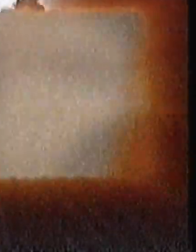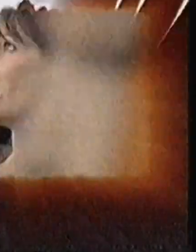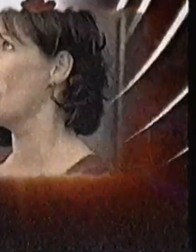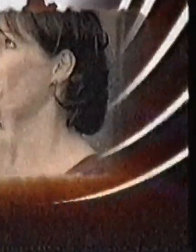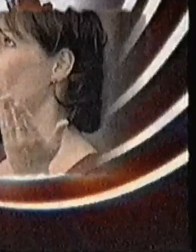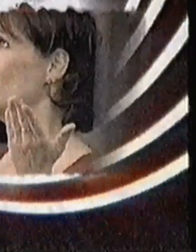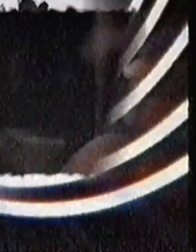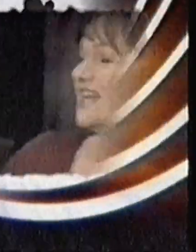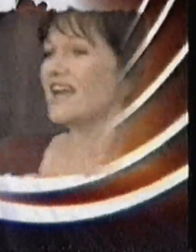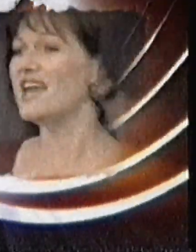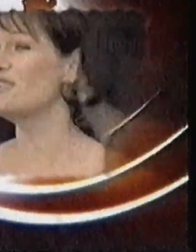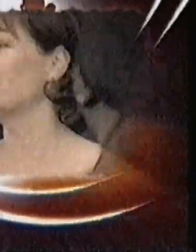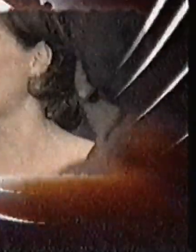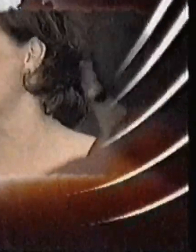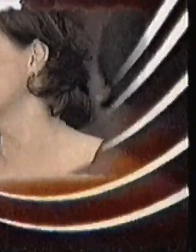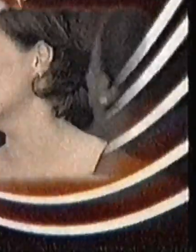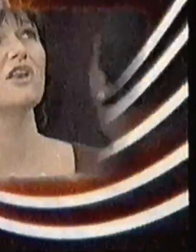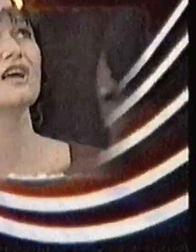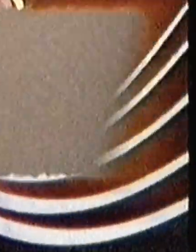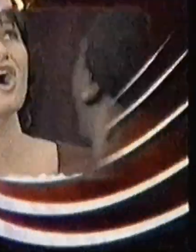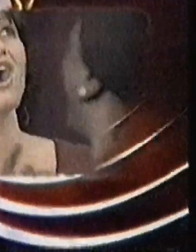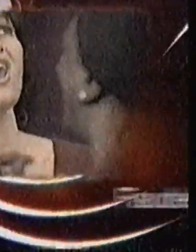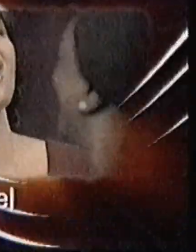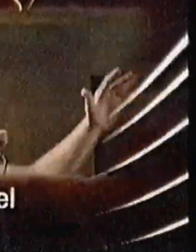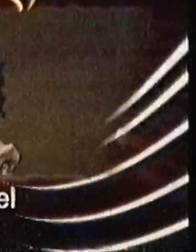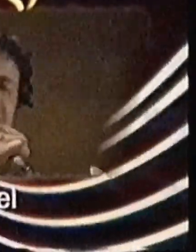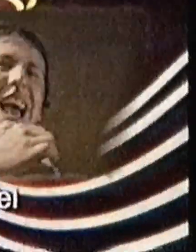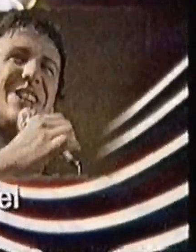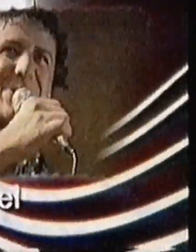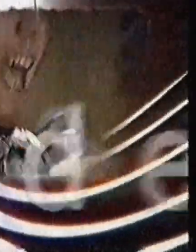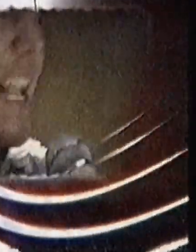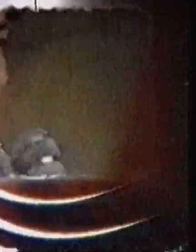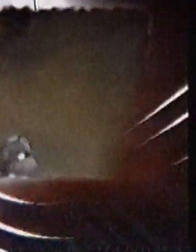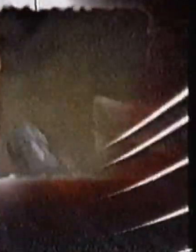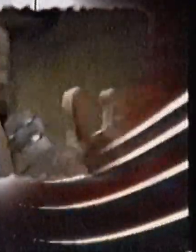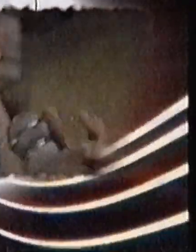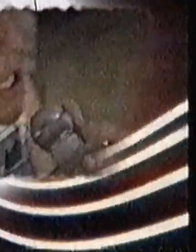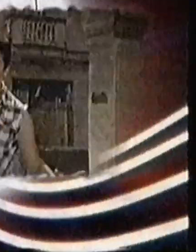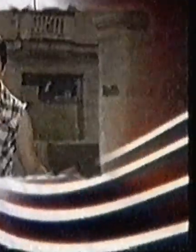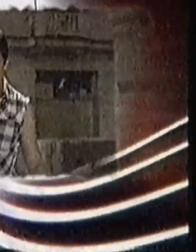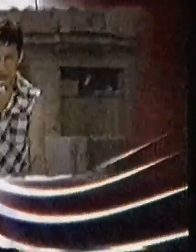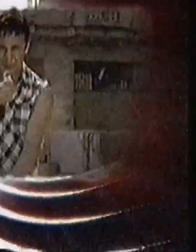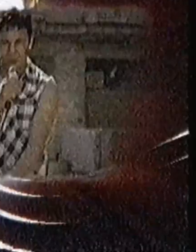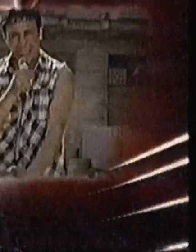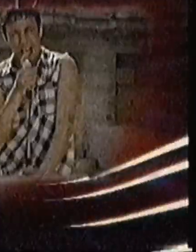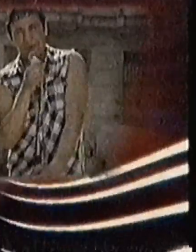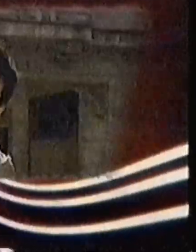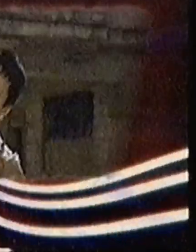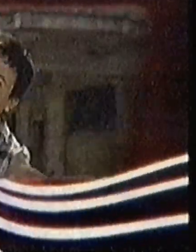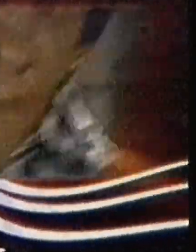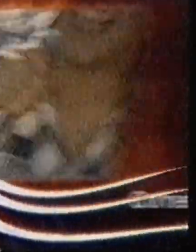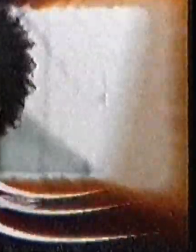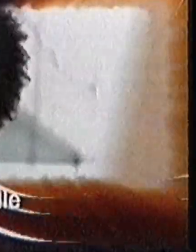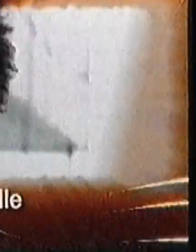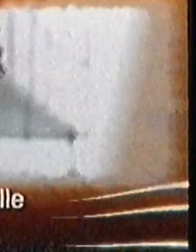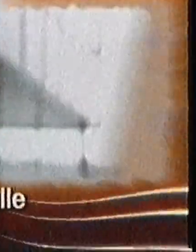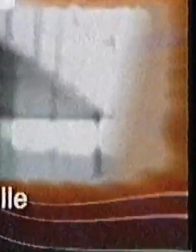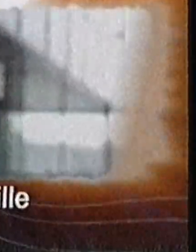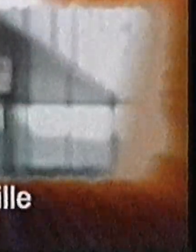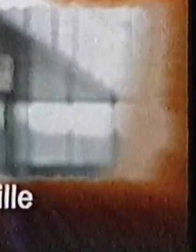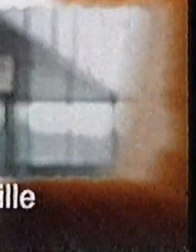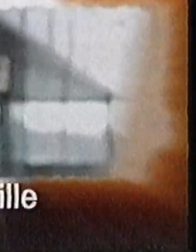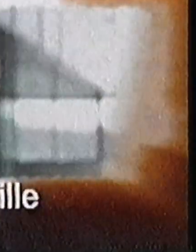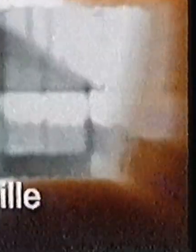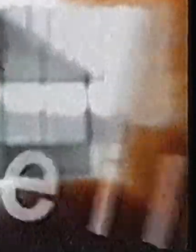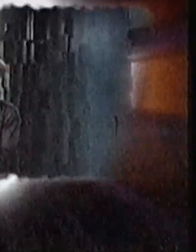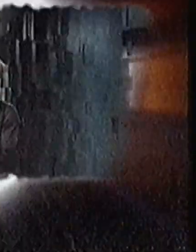rêves s'échangent. Et le même soir à l'affiche, Faudel. Je n'ai rien d'autre à t'apporter que mes yeux pour t'admirer. Et Corneille,